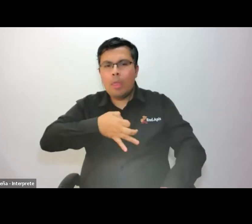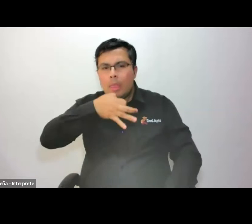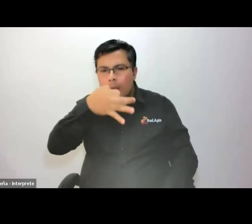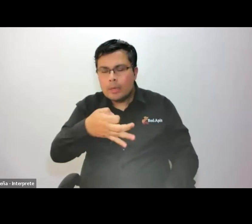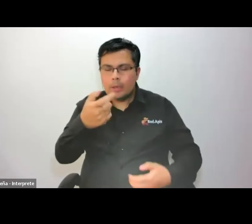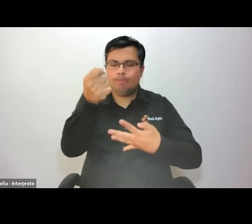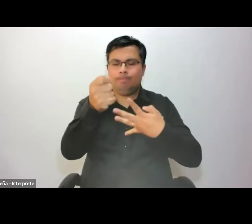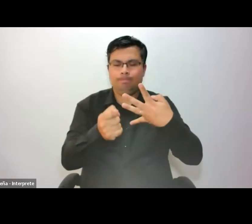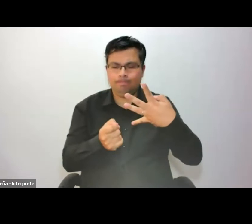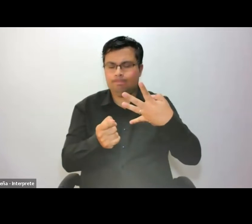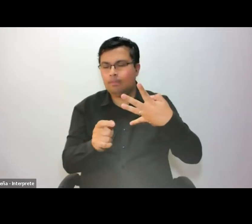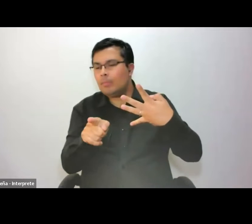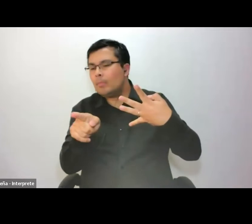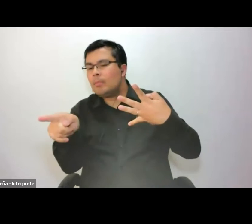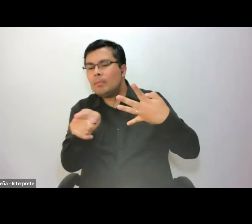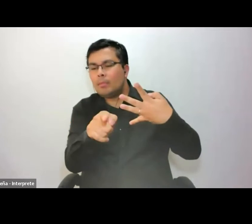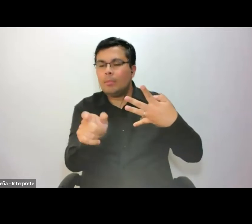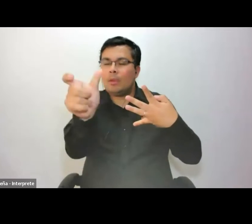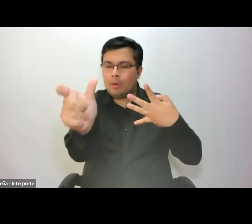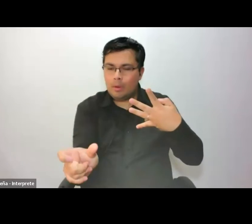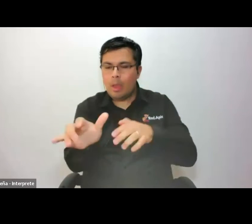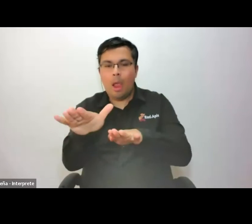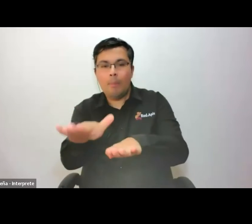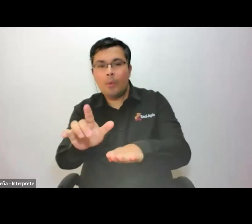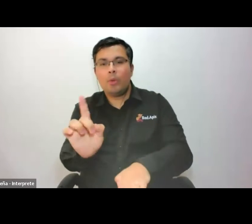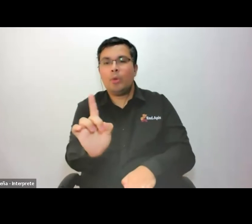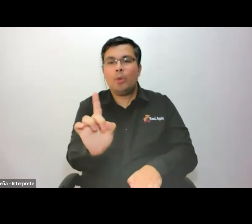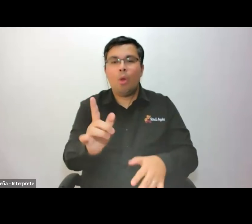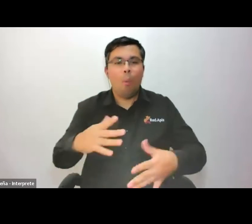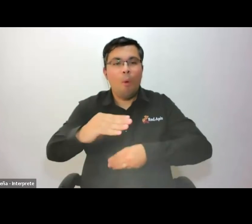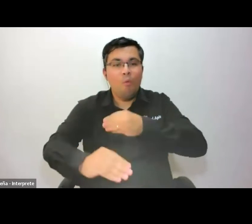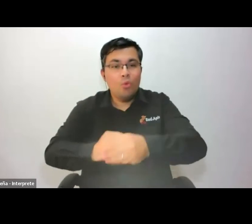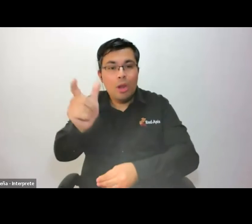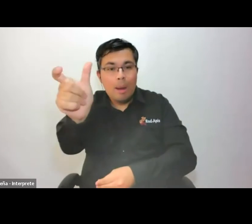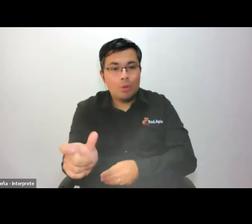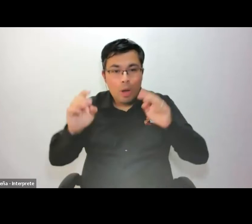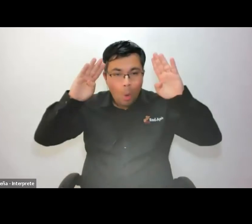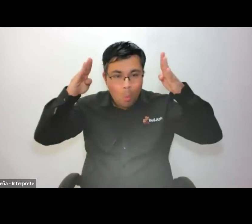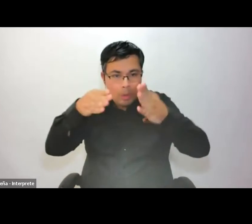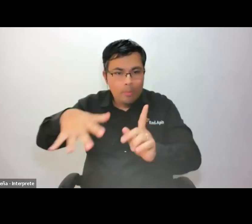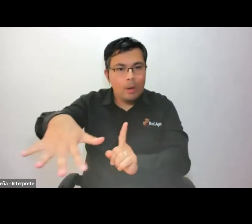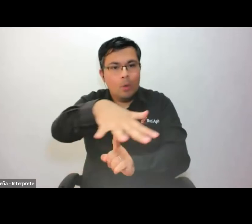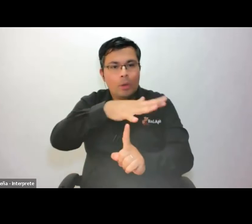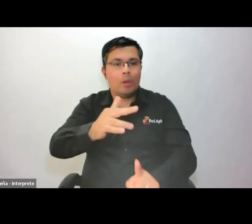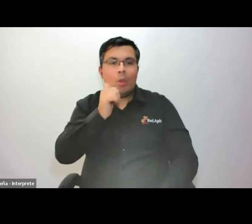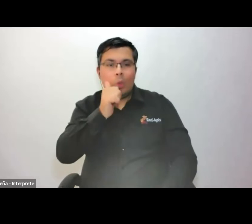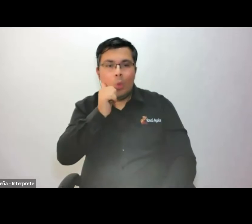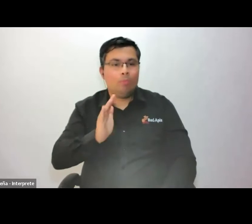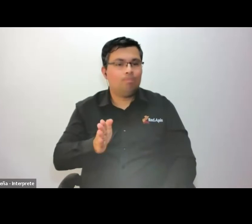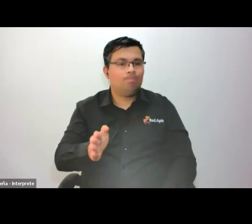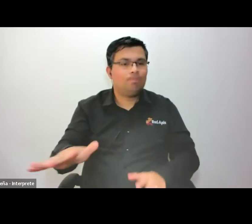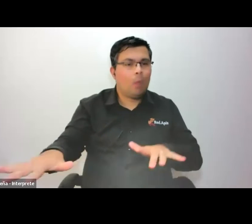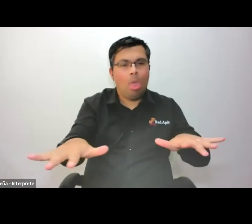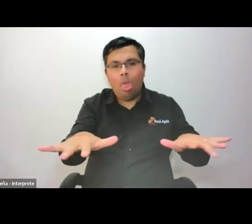a depender de cómo funciona la persona autista en el contexto cotidiano. Y así es como una misma persona